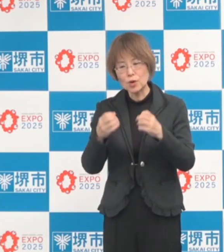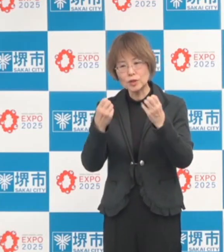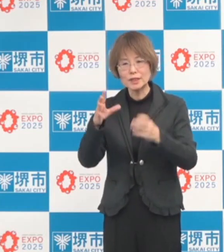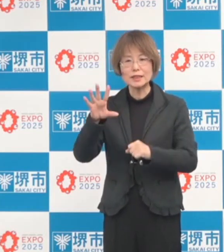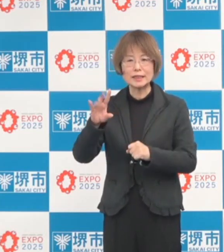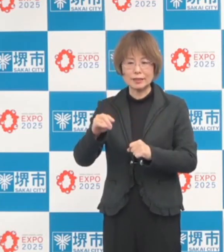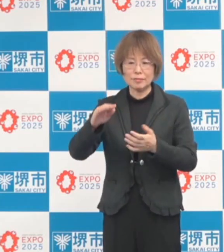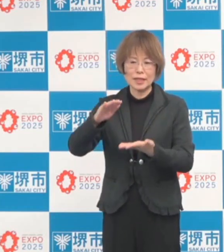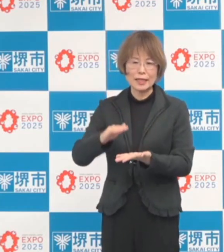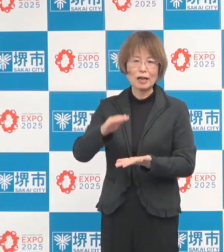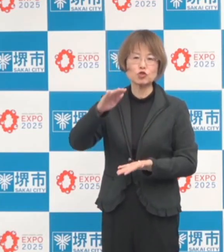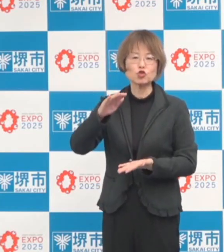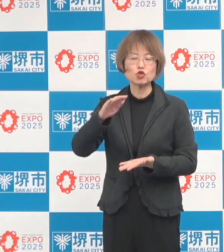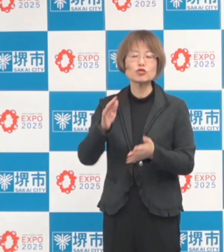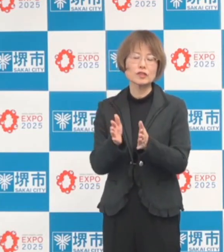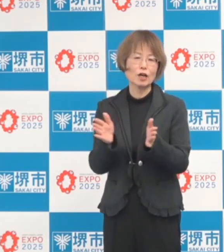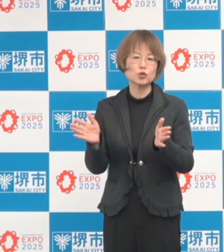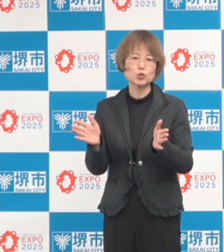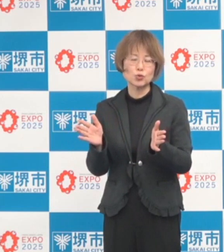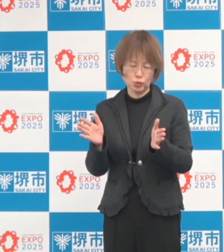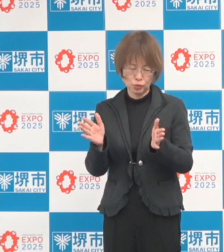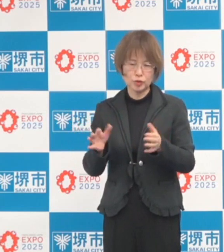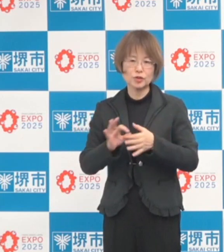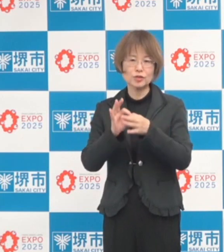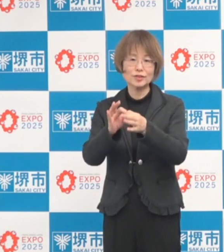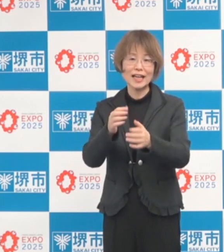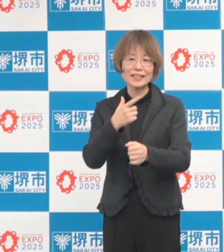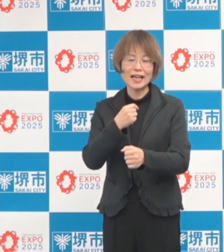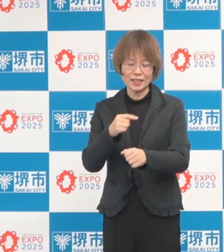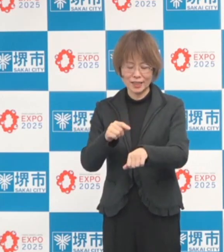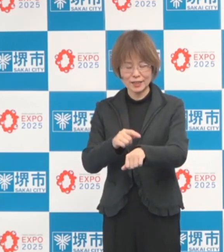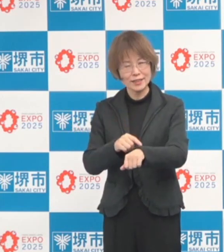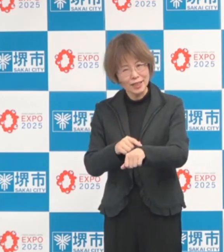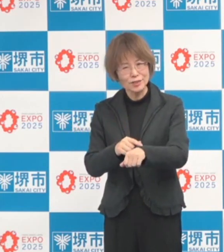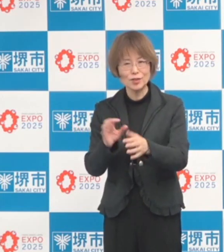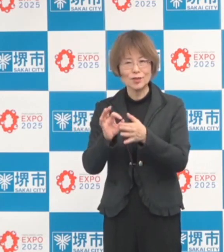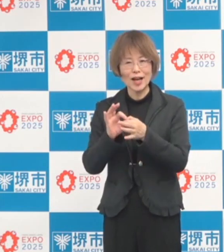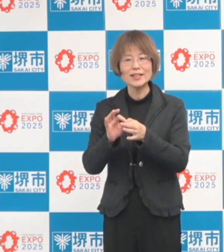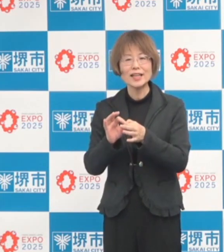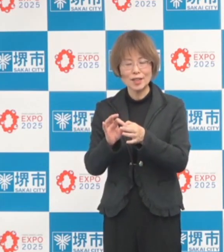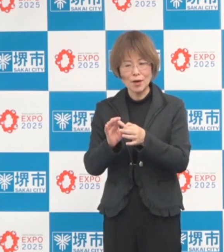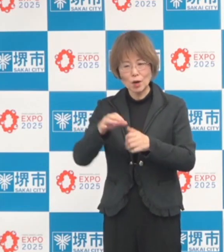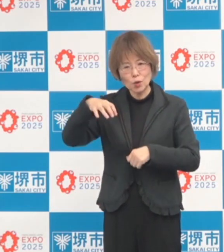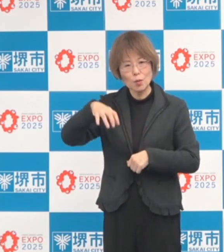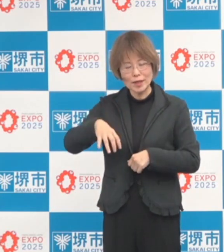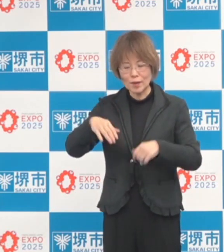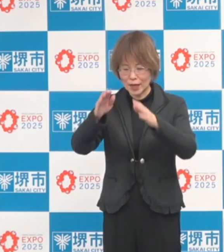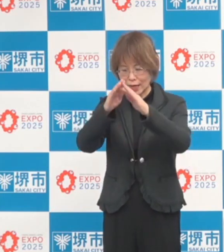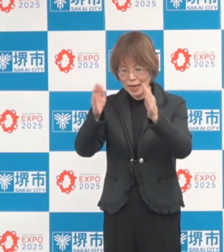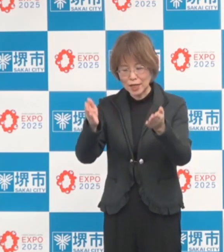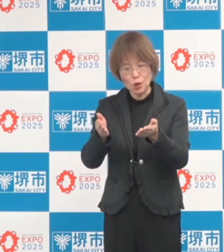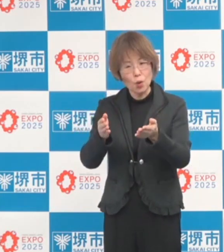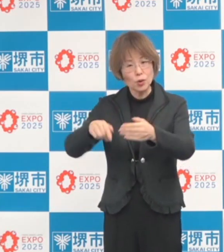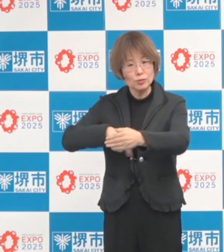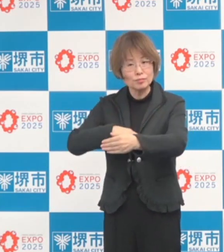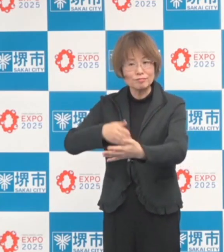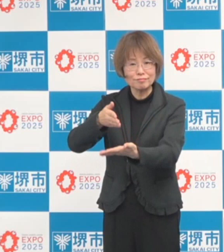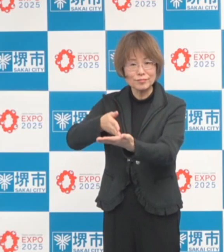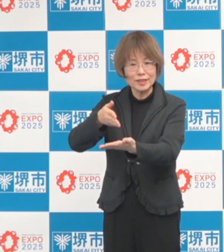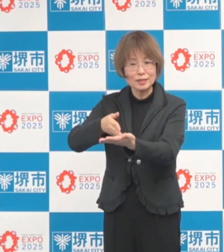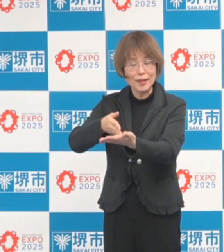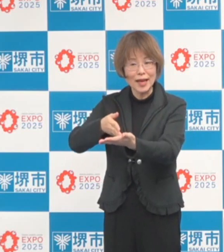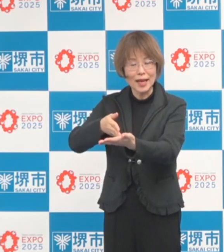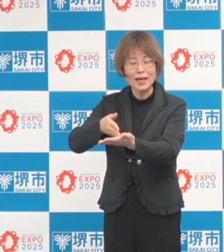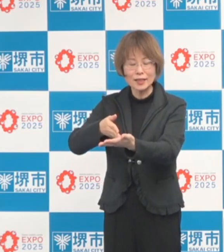事業についてお伝えをいたします。時間の関係上この場におきましては概要の説明となりますので